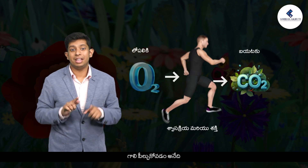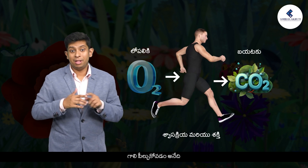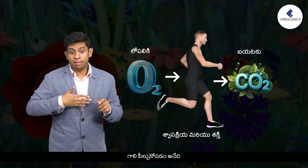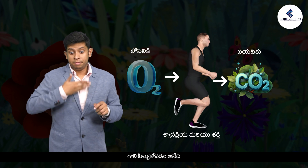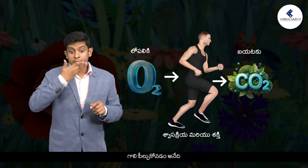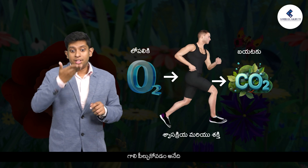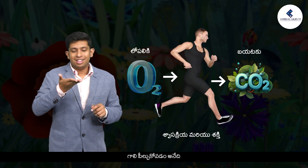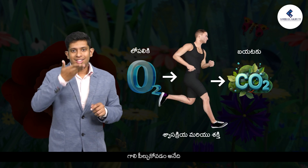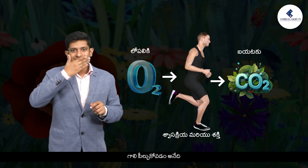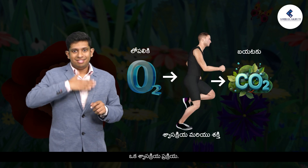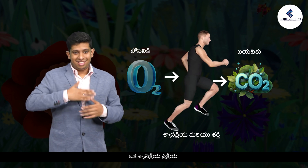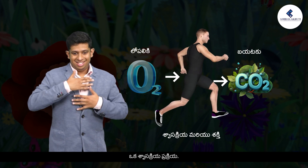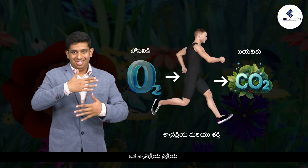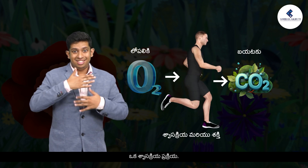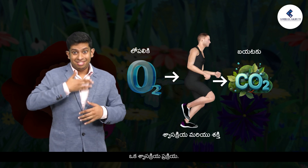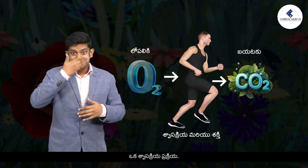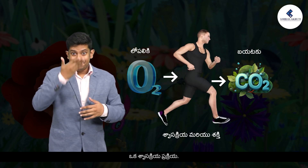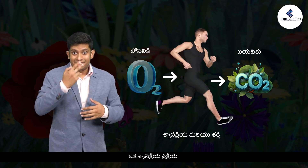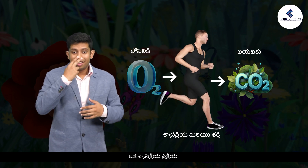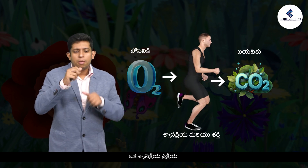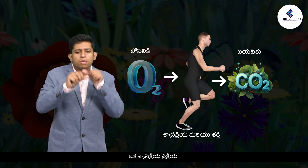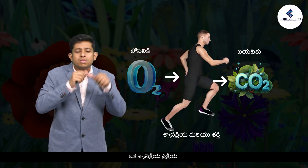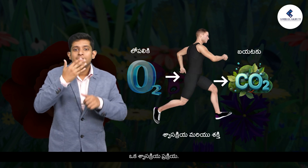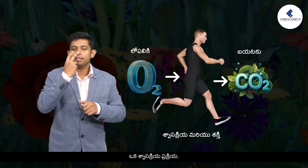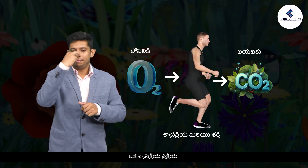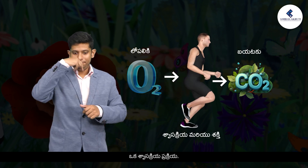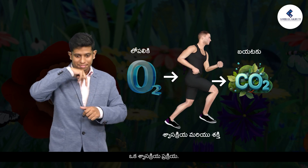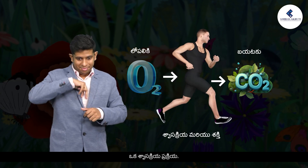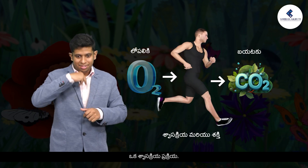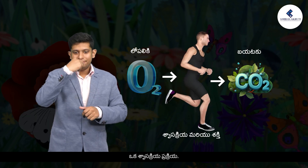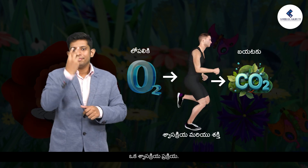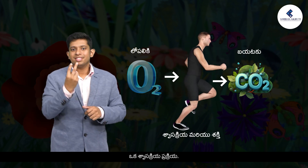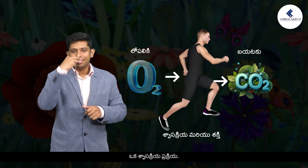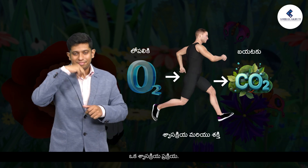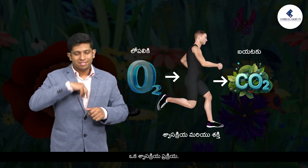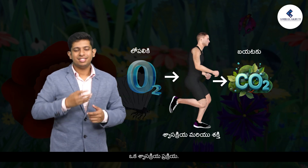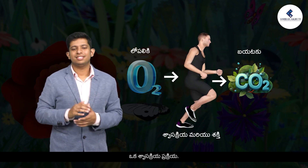గాలి పీల్చుకోవడం అనేది ఒక శ్వాసక్రియ ప్రక్రియ.